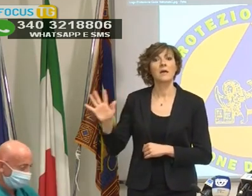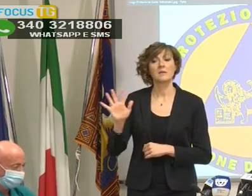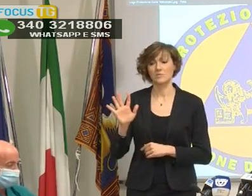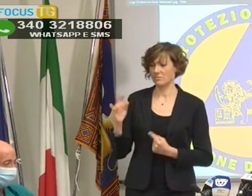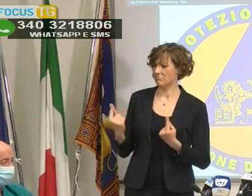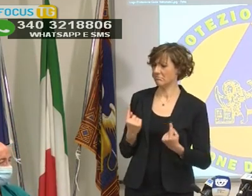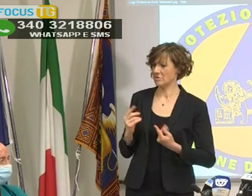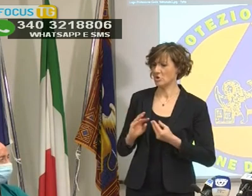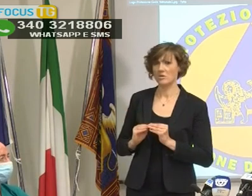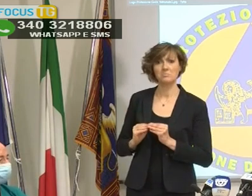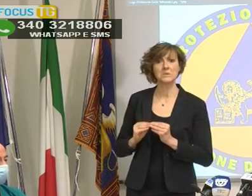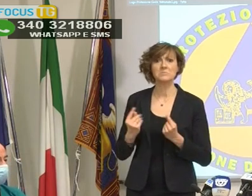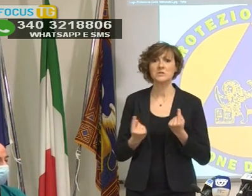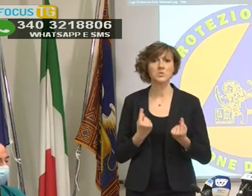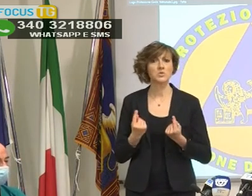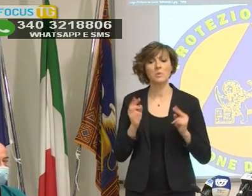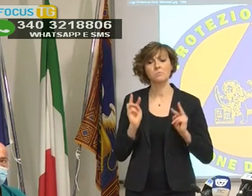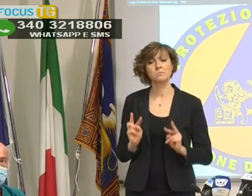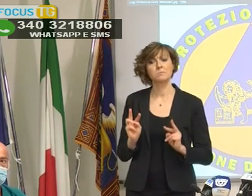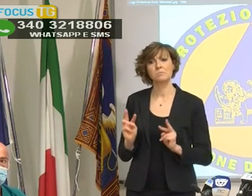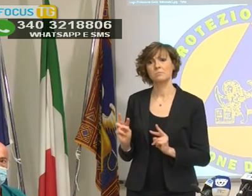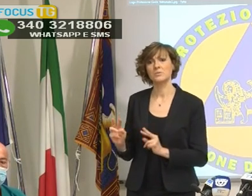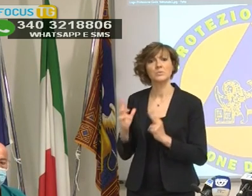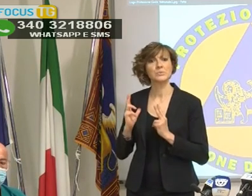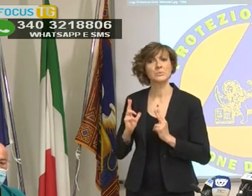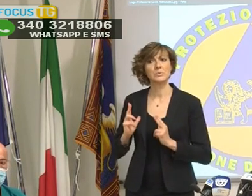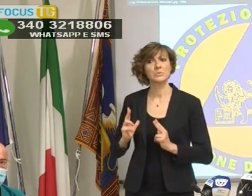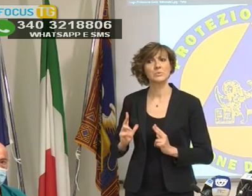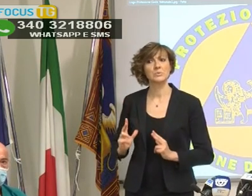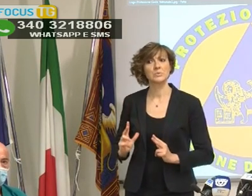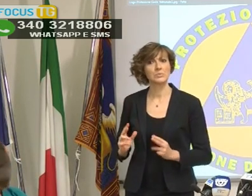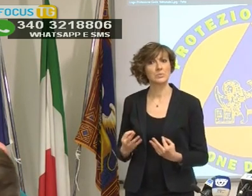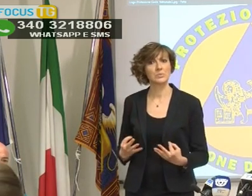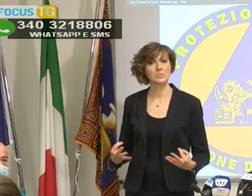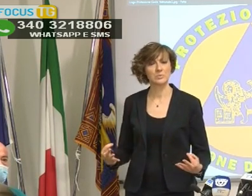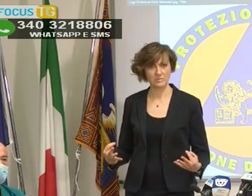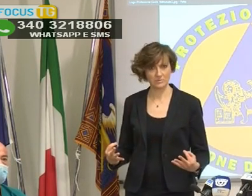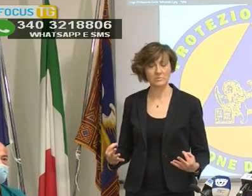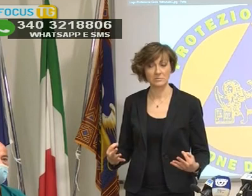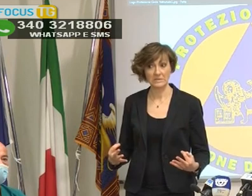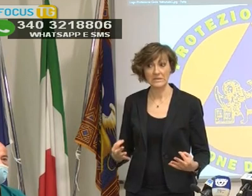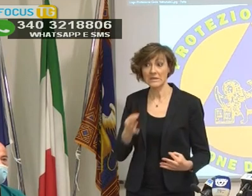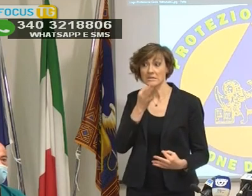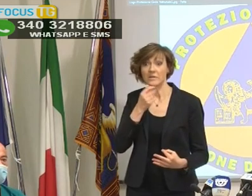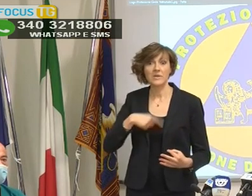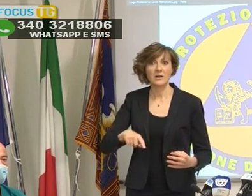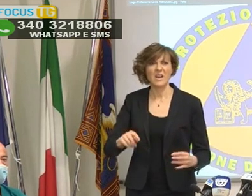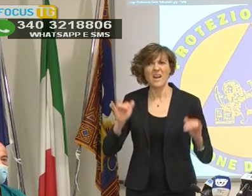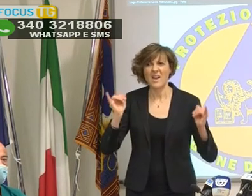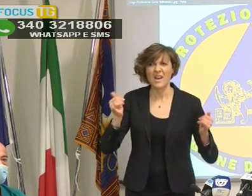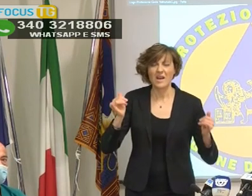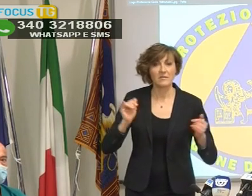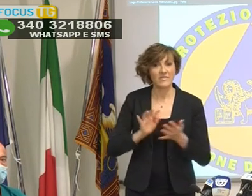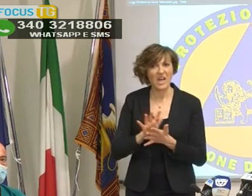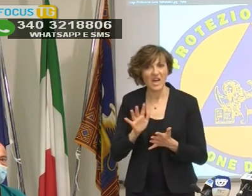che è assolutamente una situazione sotto assoluto controllo. Il che non è che bisogna far festa,